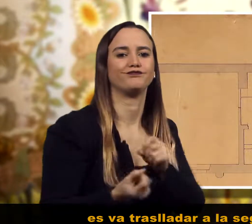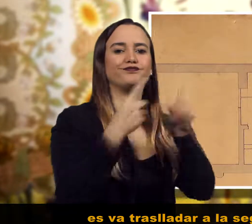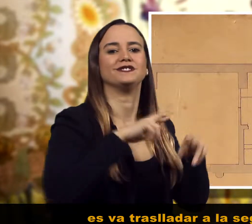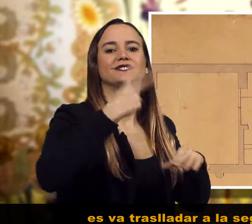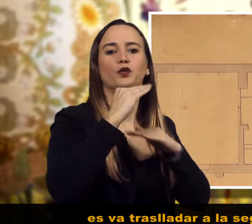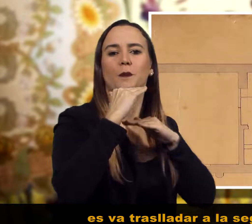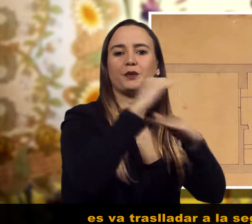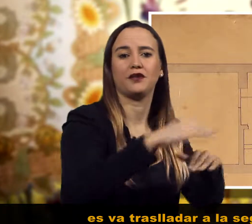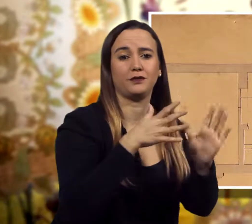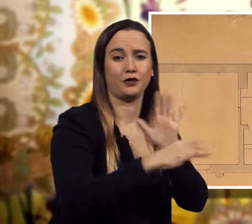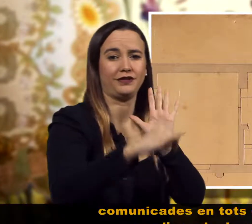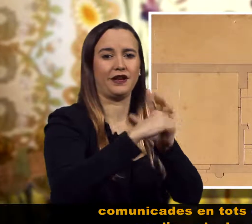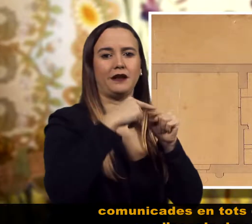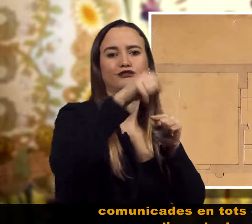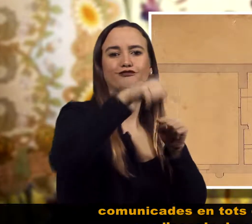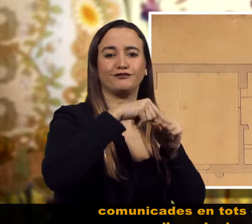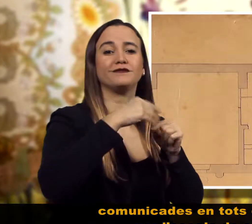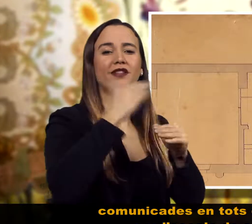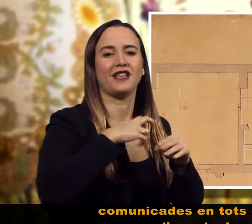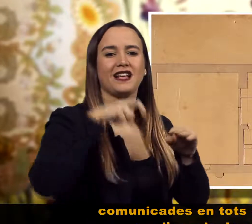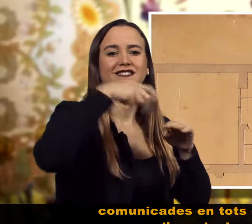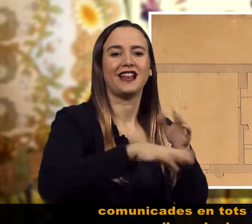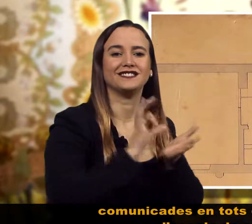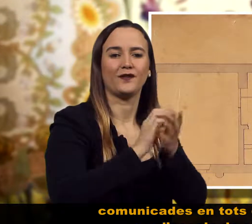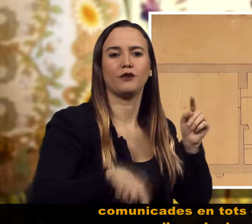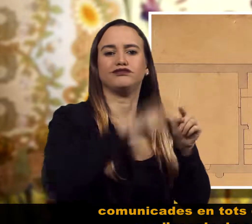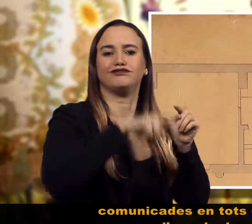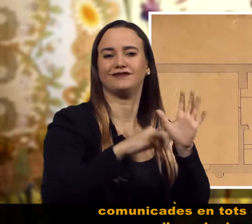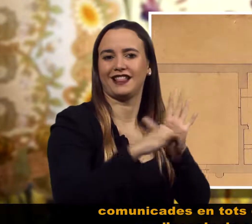a la segona planta, comunicades en tots dos casos per l'escala de servei.